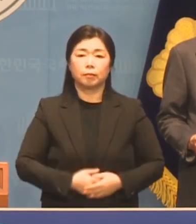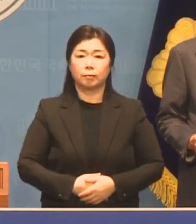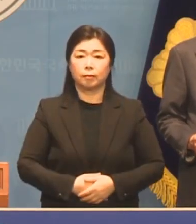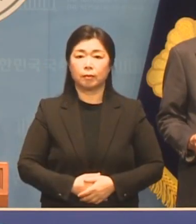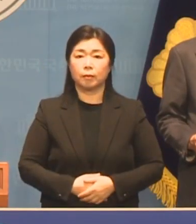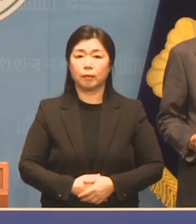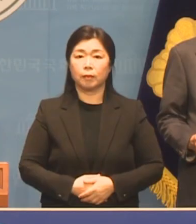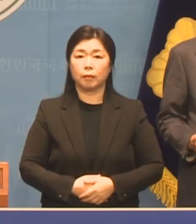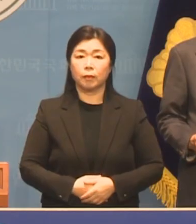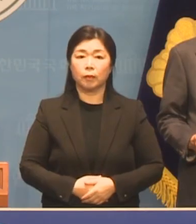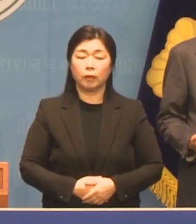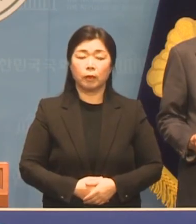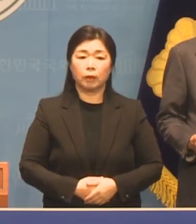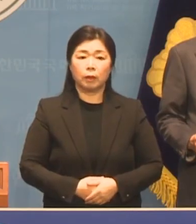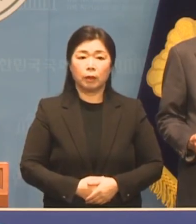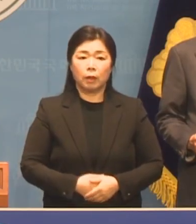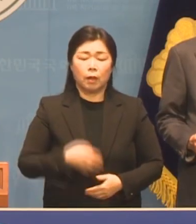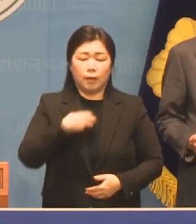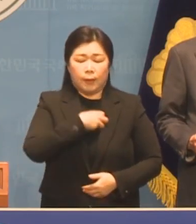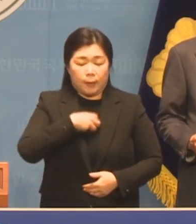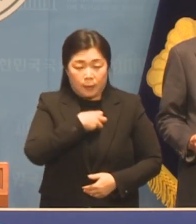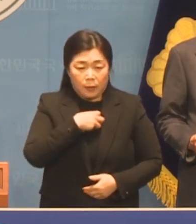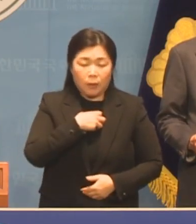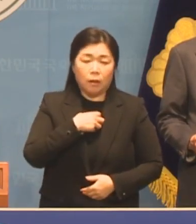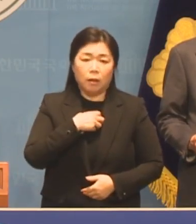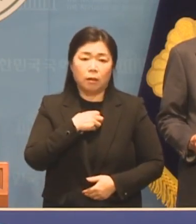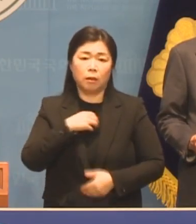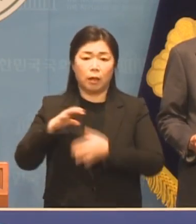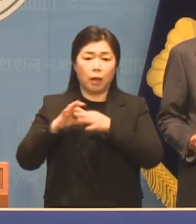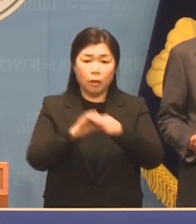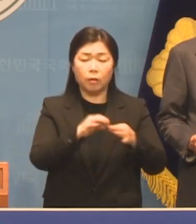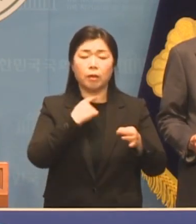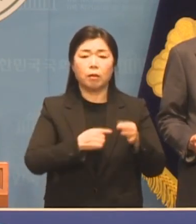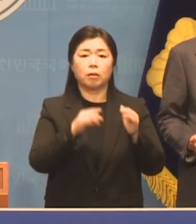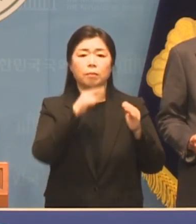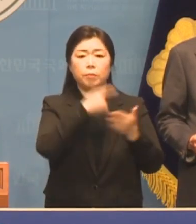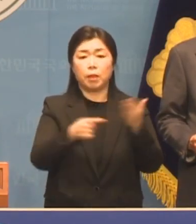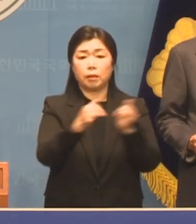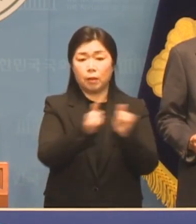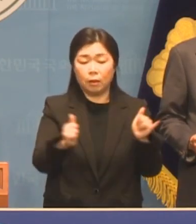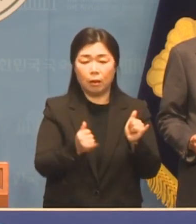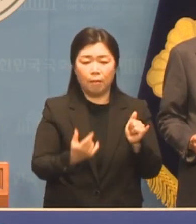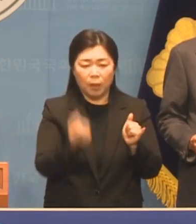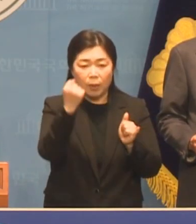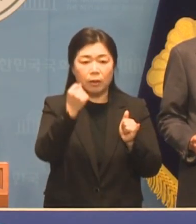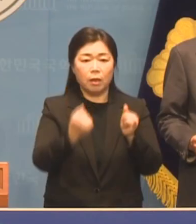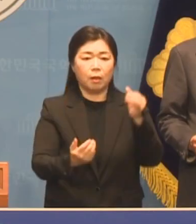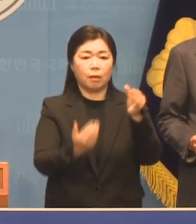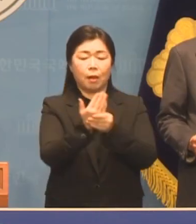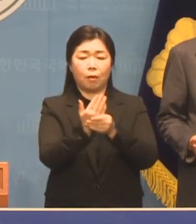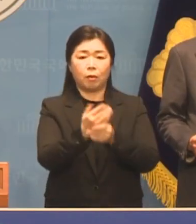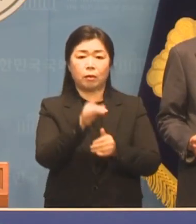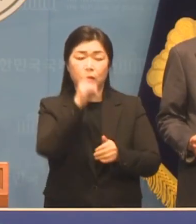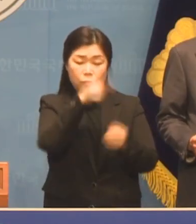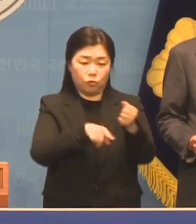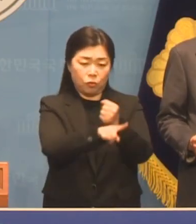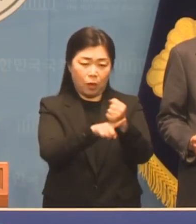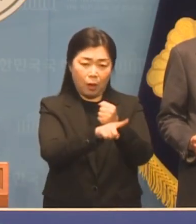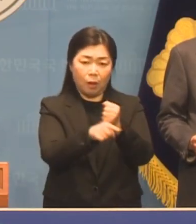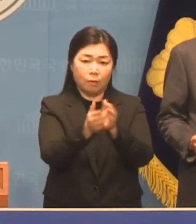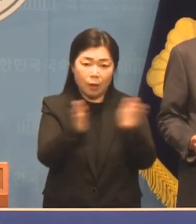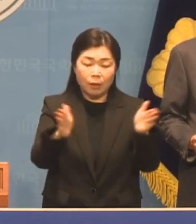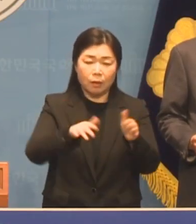이르렀습니다. 한만 남은 피해자들은 하루빨리 사건이 제대로 수사되고 종결되어